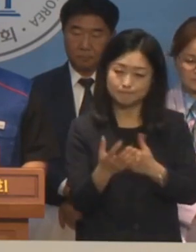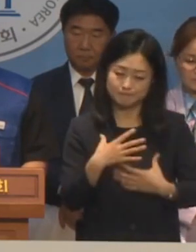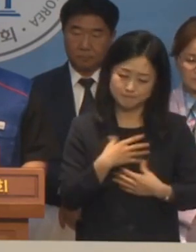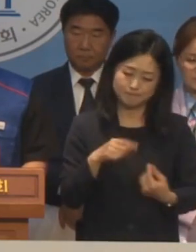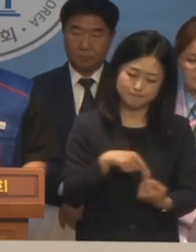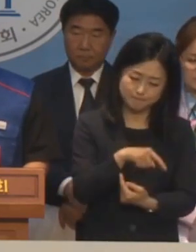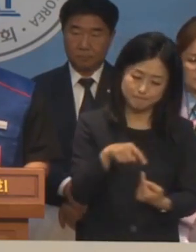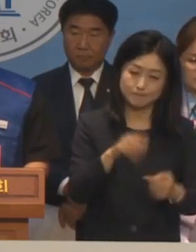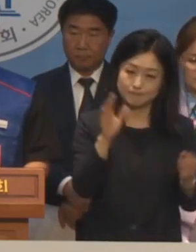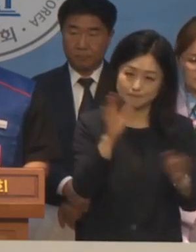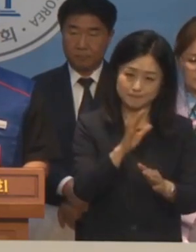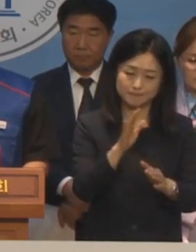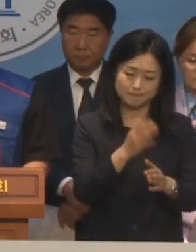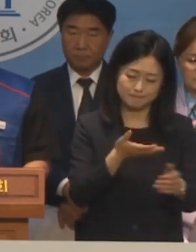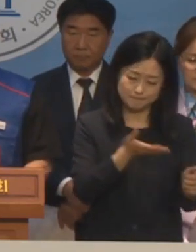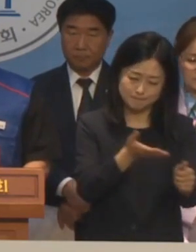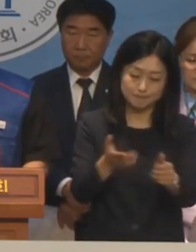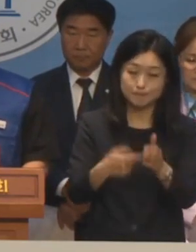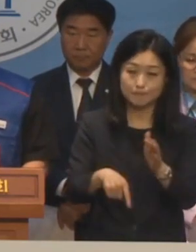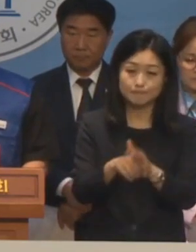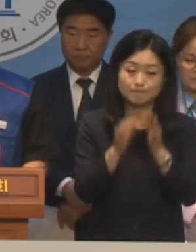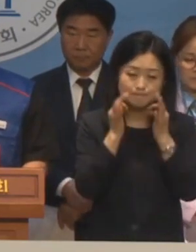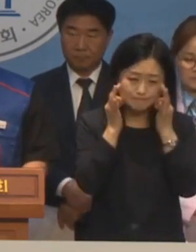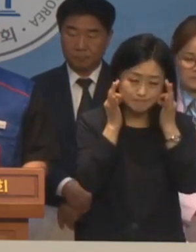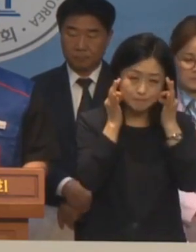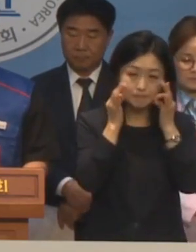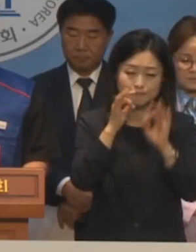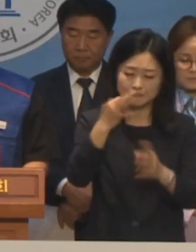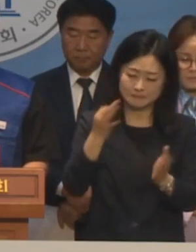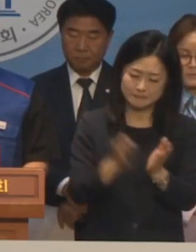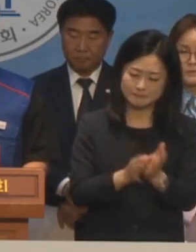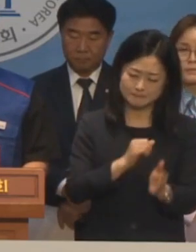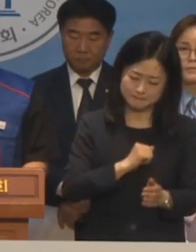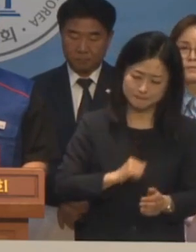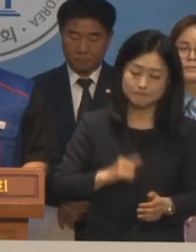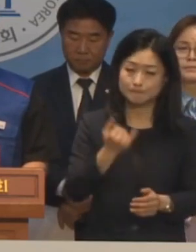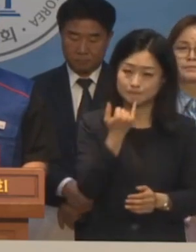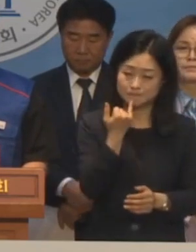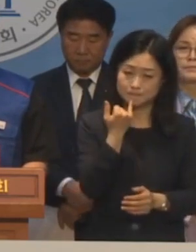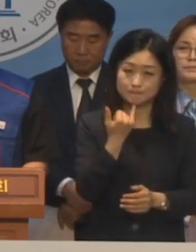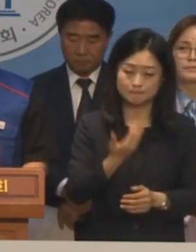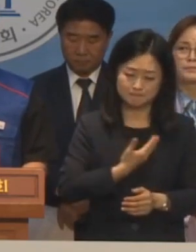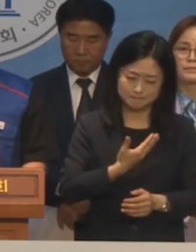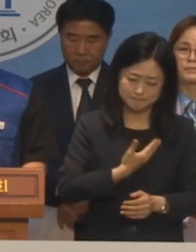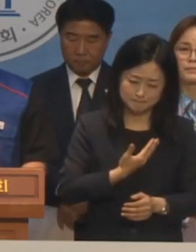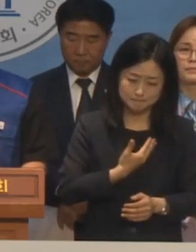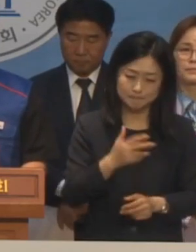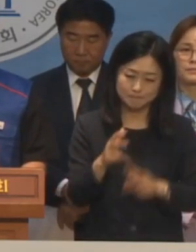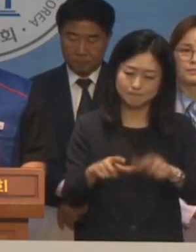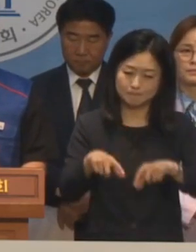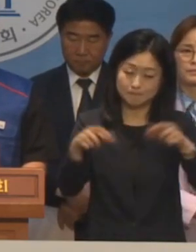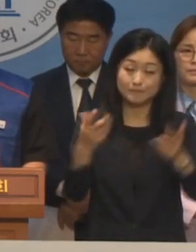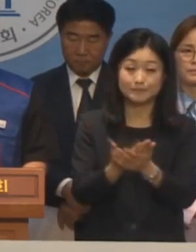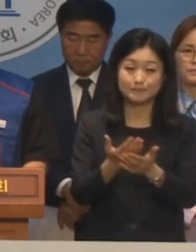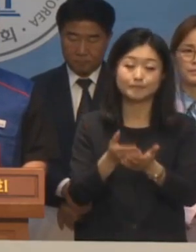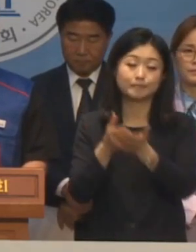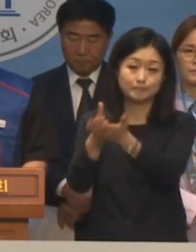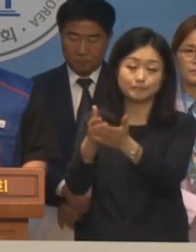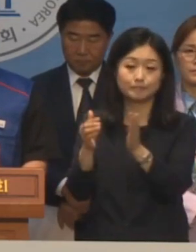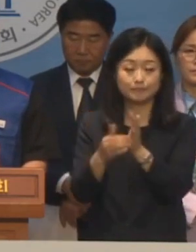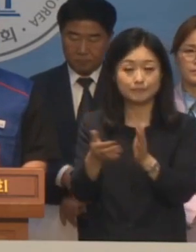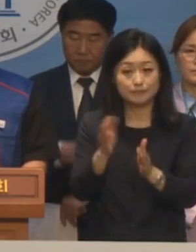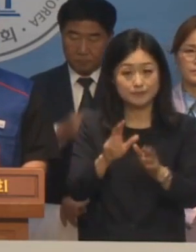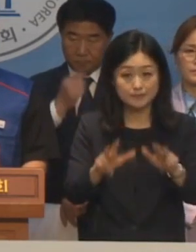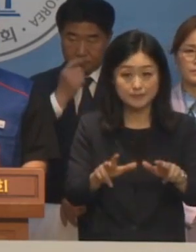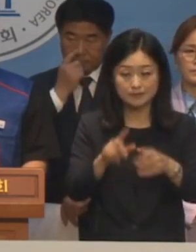보다 많은 학생들에게 제공하기 위하여 예술 강사의 처우 개선과 사업의 확대를 요구해왔습니다. 그러나